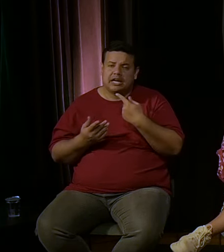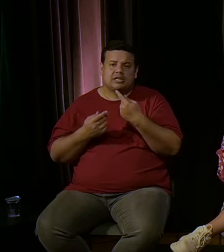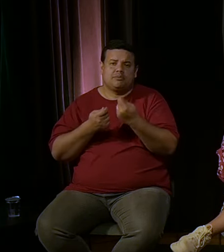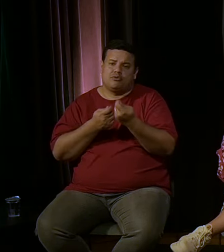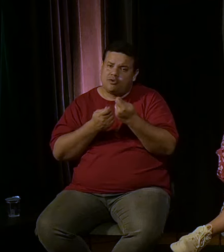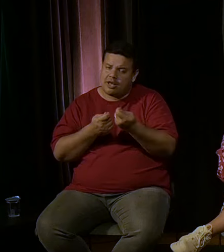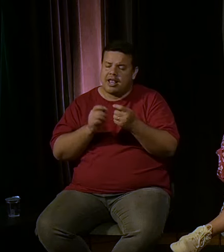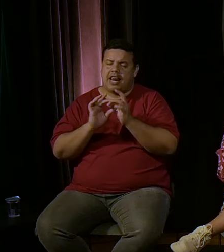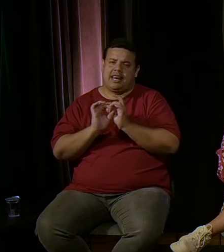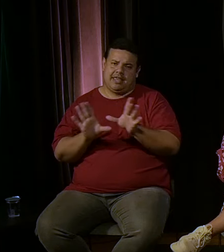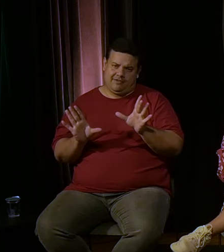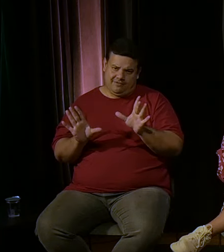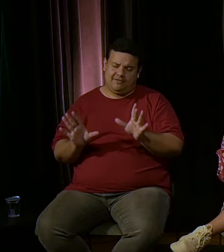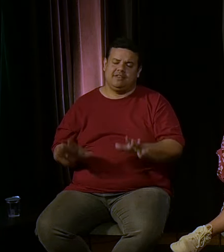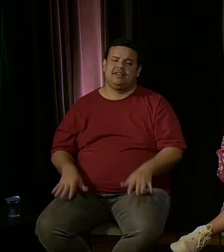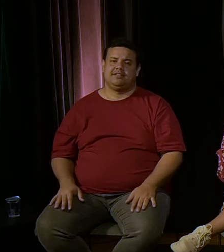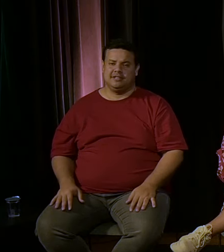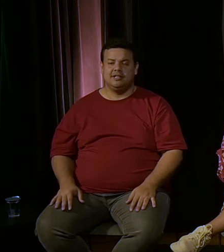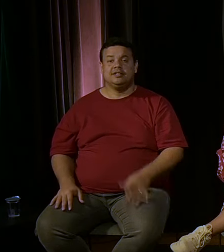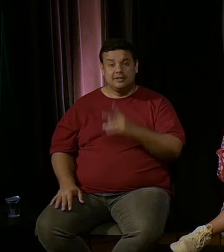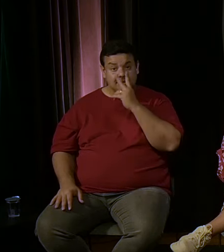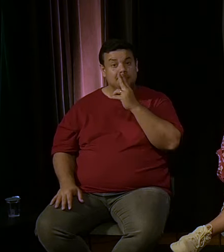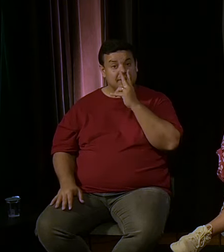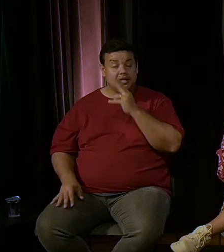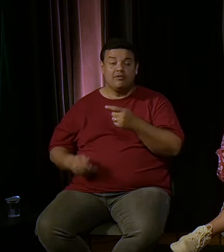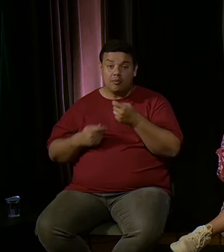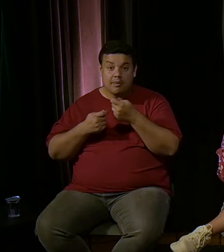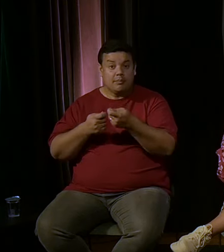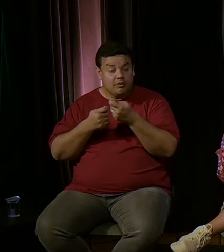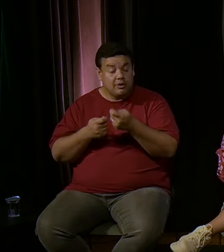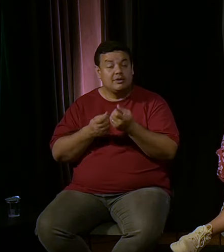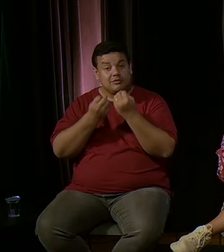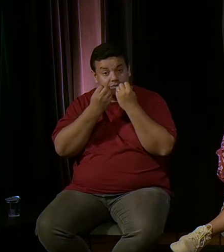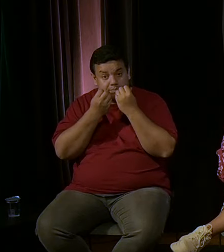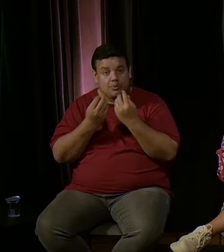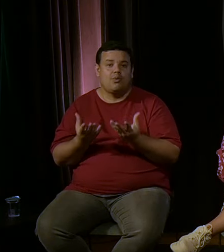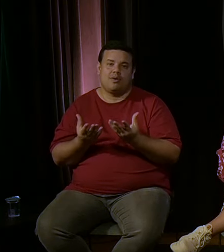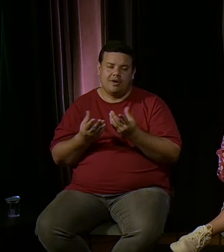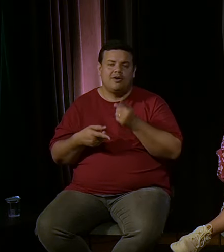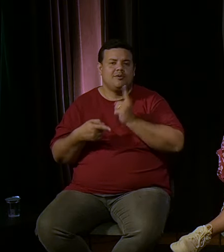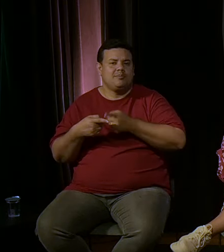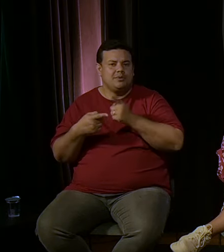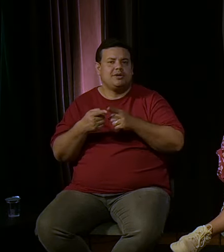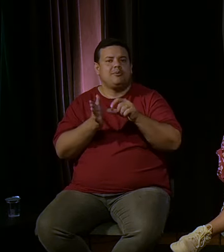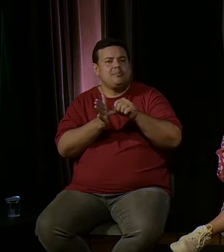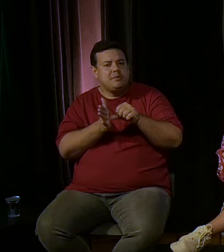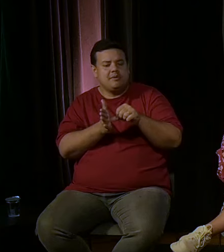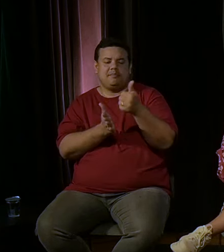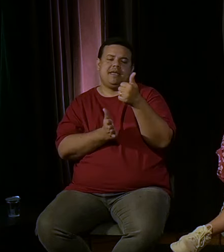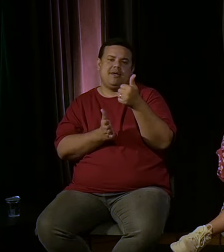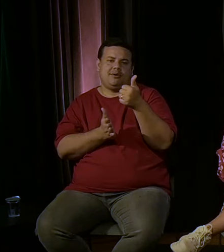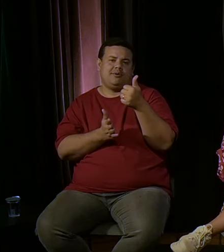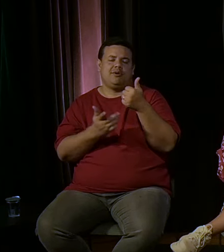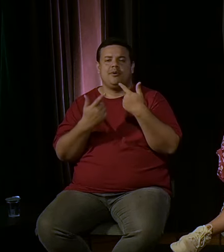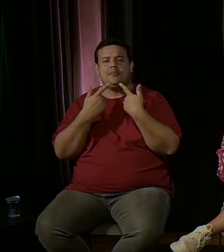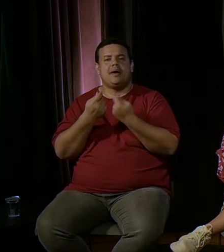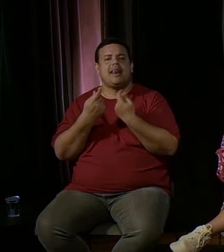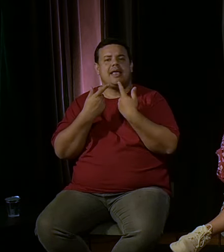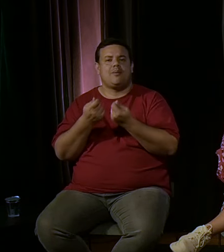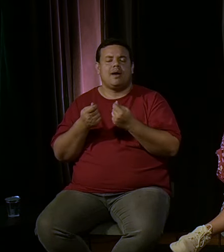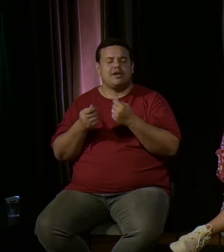que quiser. Então, eu acho que foi uma provocação bacana. Porque o primeiro eu vejo como uma linguagem